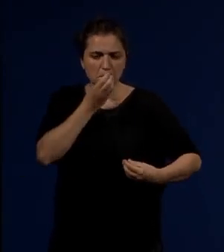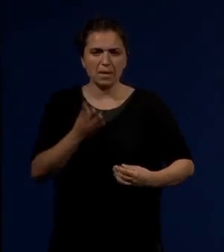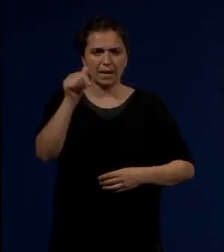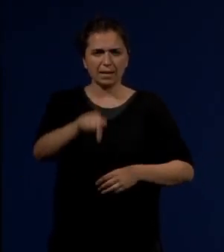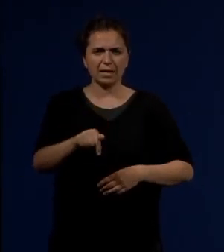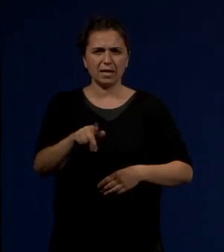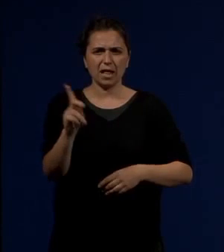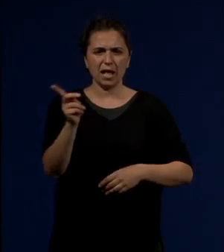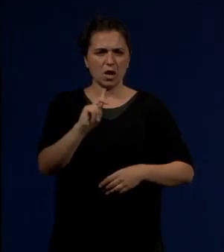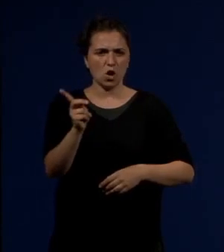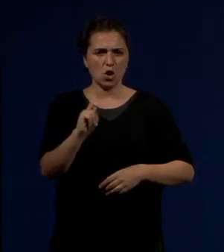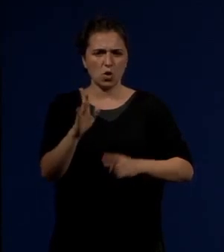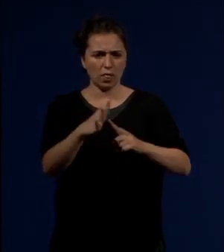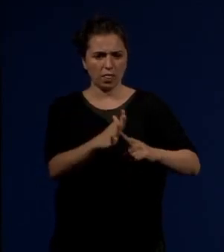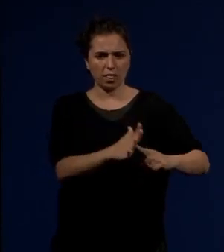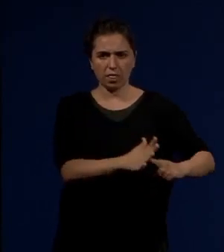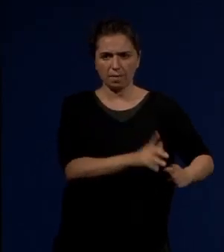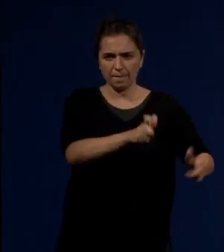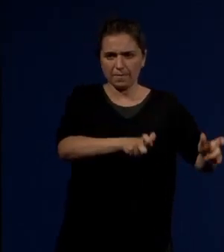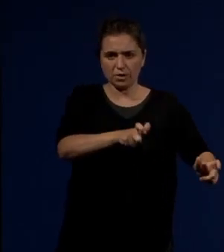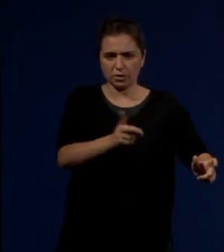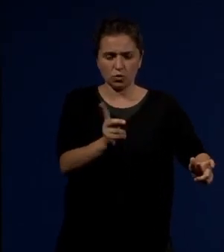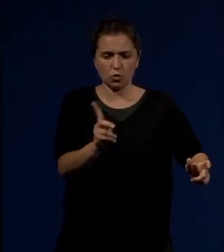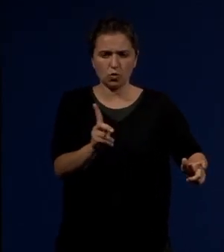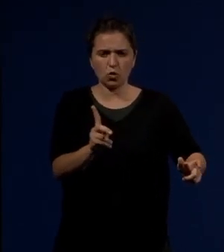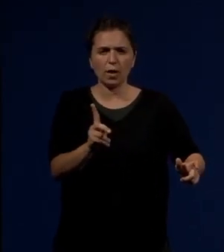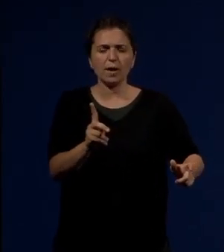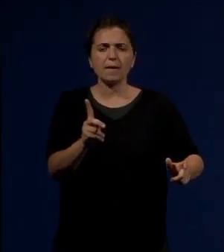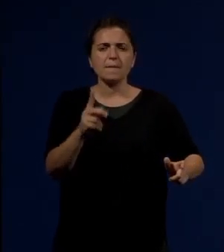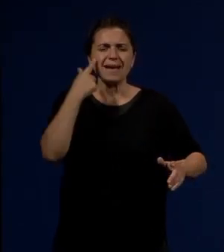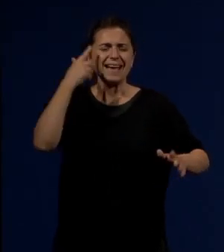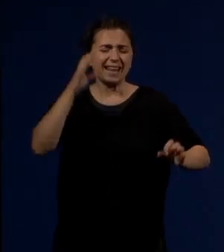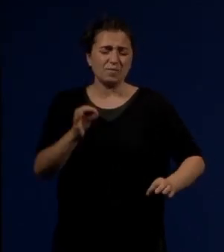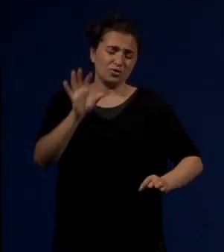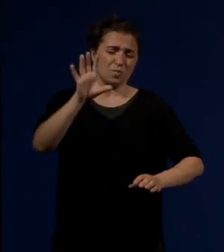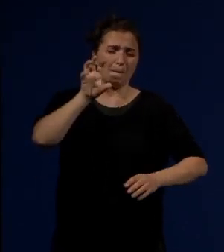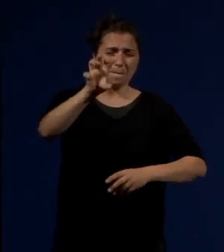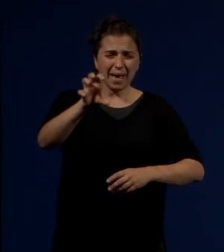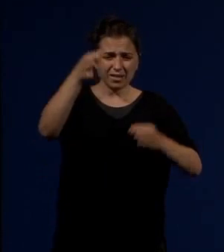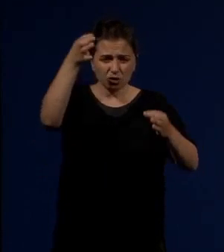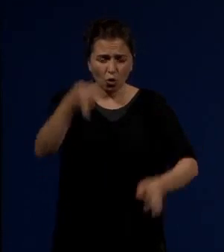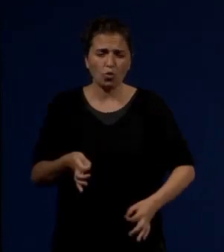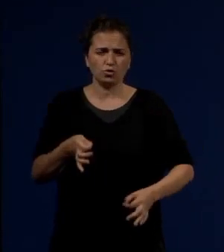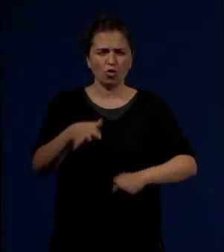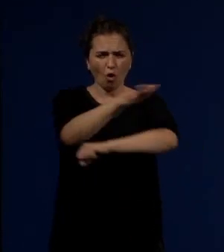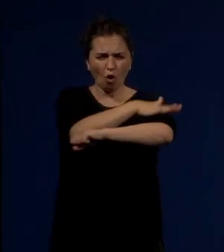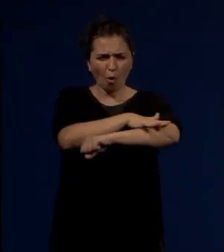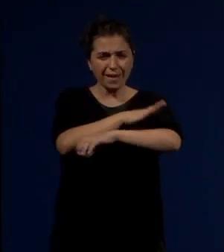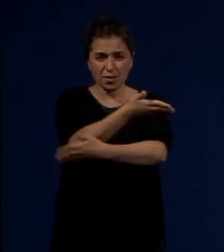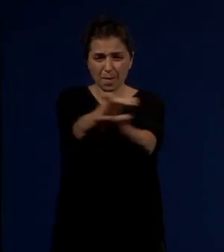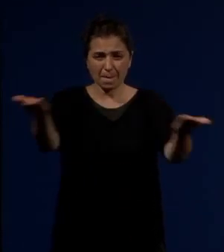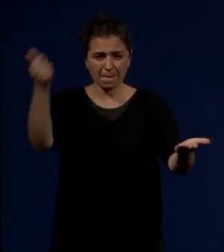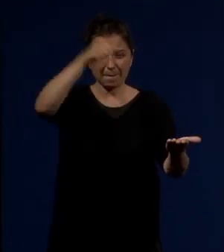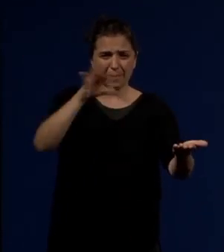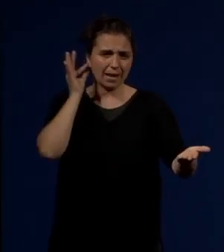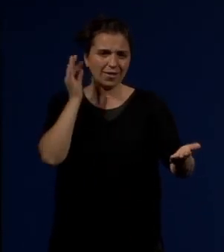non se deixar ir por ninguén atrás. Nós creemos nun país xusto, creemos un país xusto que goberne para todas e para todos e que non